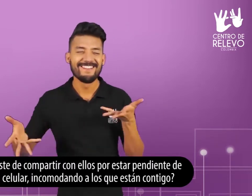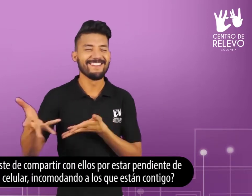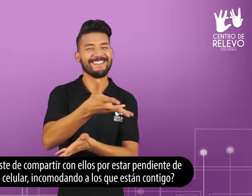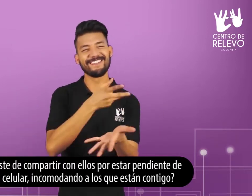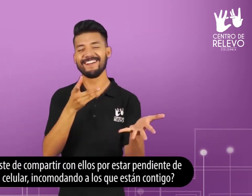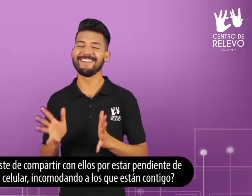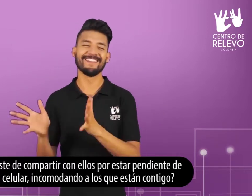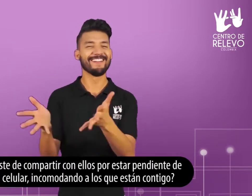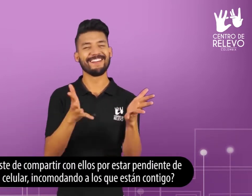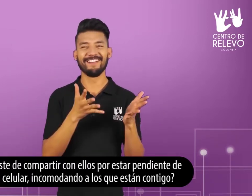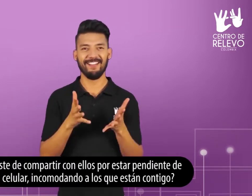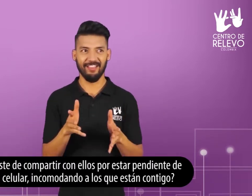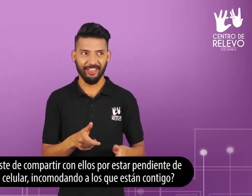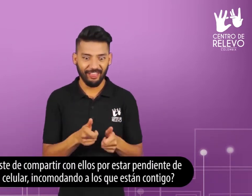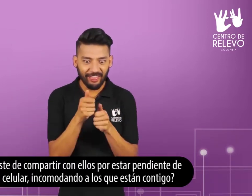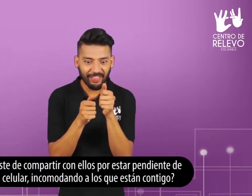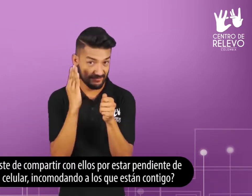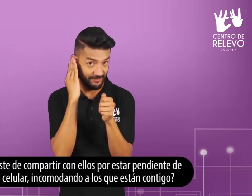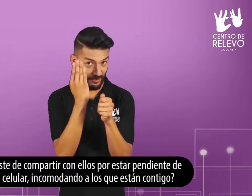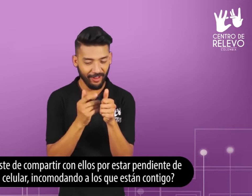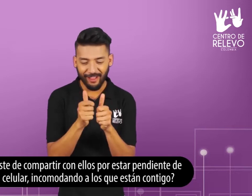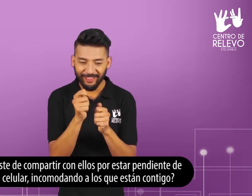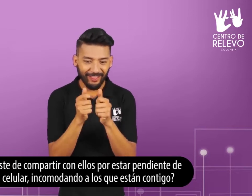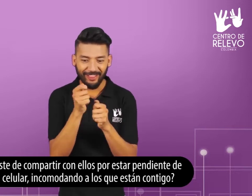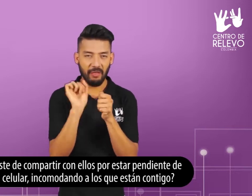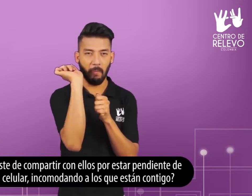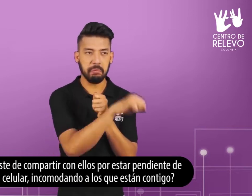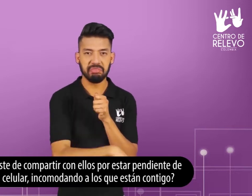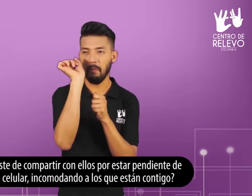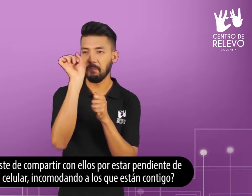¿Dejaste de compartir con ellos por estar pendiente de tu celular, incomodando a los que están contigo?